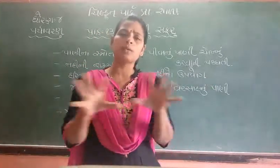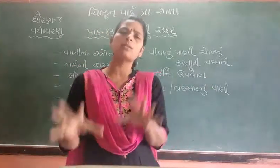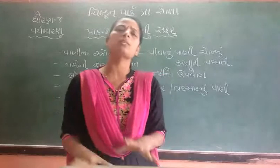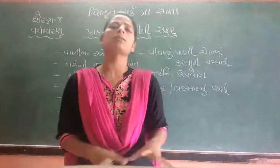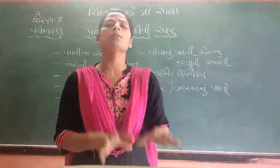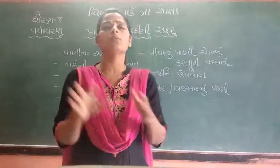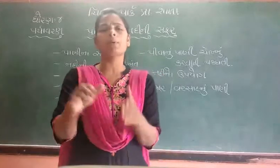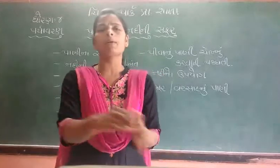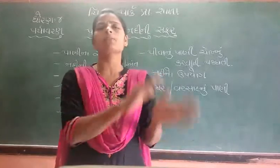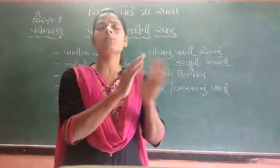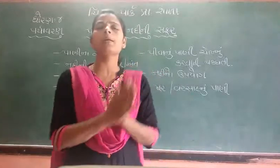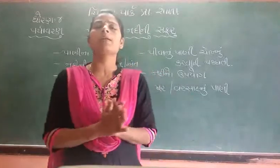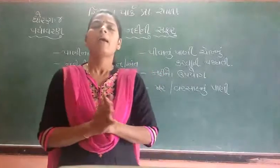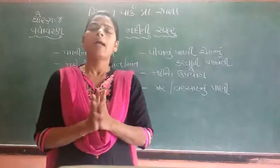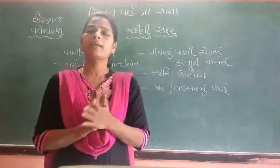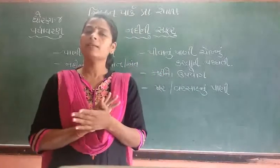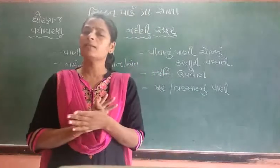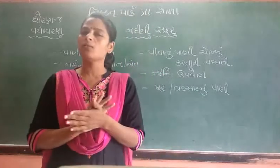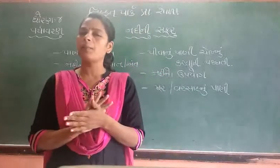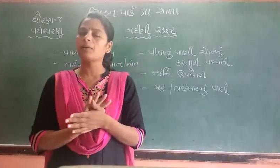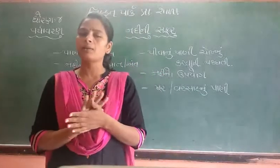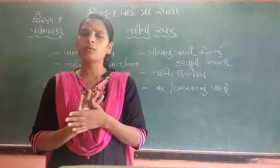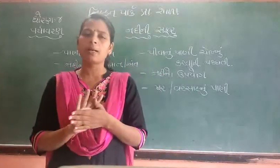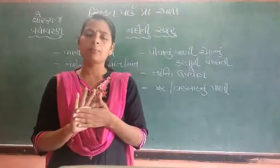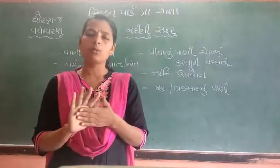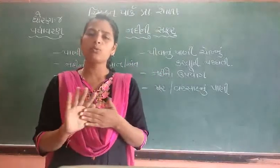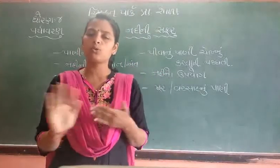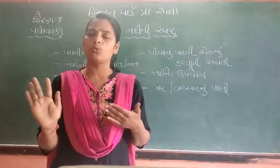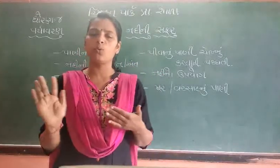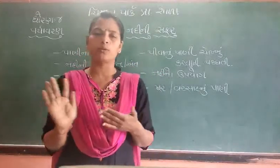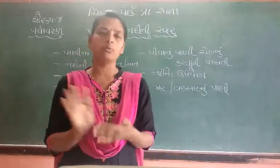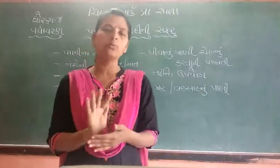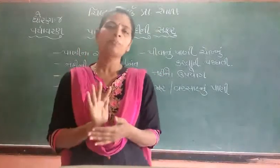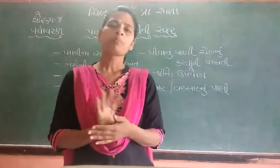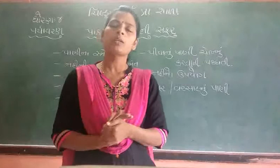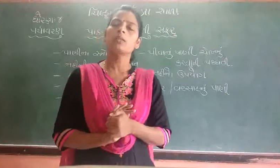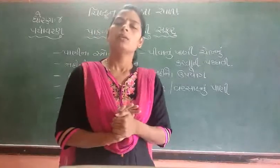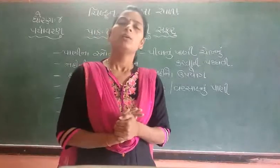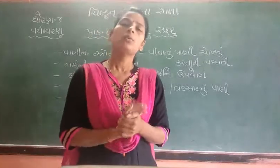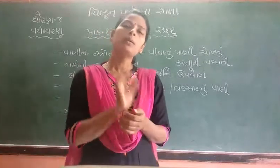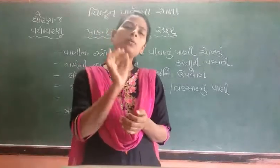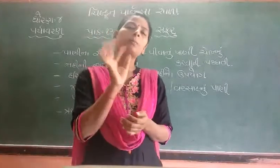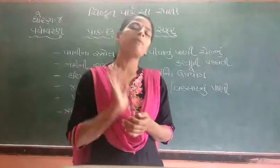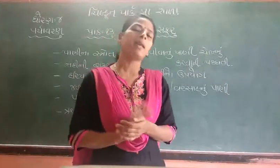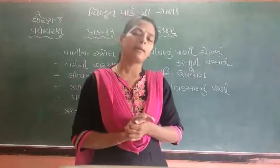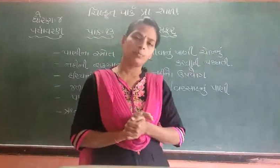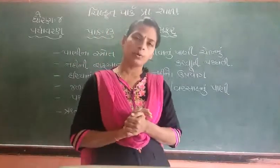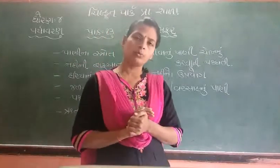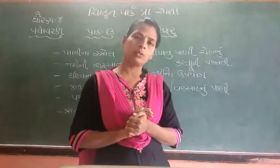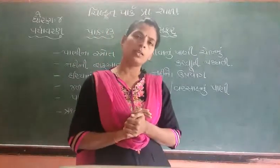જે નદીઓનો પ્રવાહ જતો હોય ને એની અંદર તો આપણે નદીનું પાણી બિલકુલ ચોખ્ખું હતું નથી, તો બિલકુલ પીવાલાયક હોતું નથી, એટલે